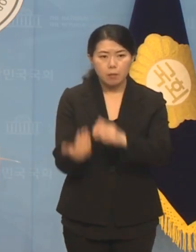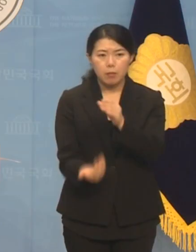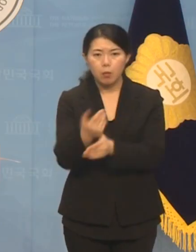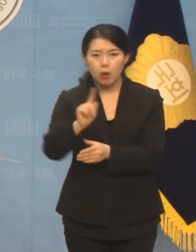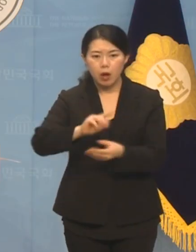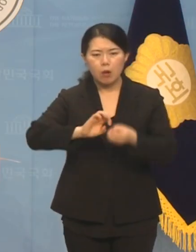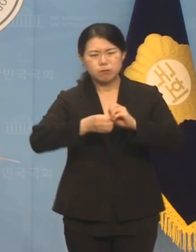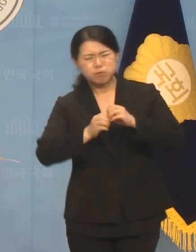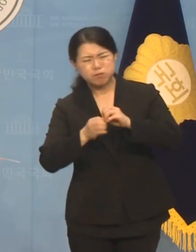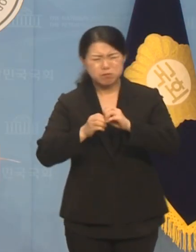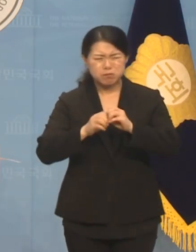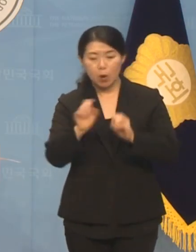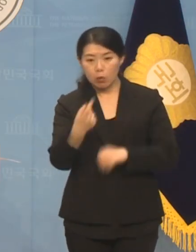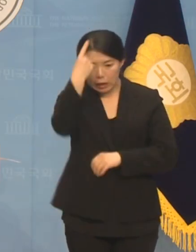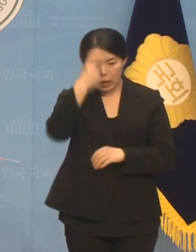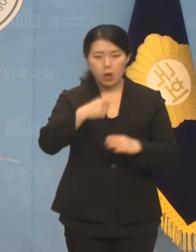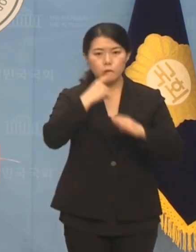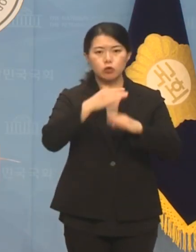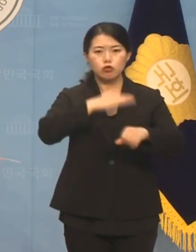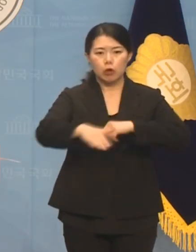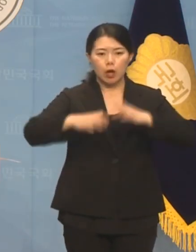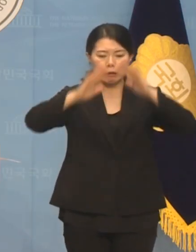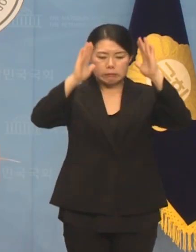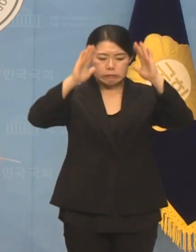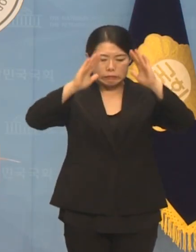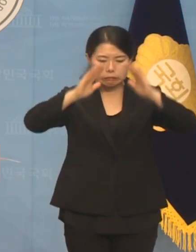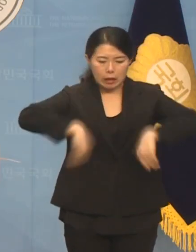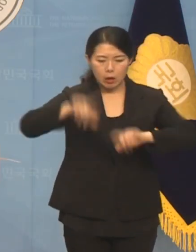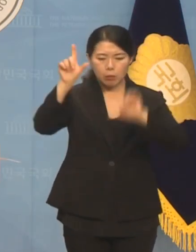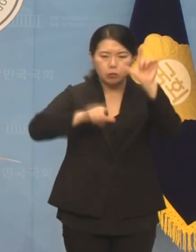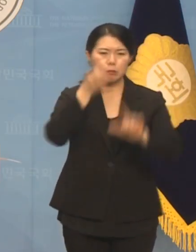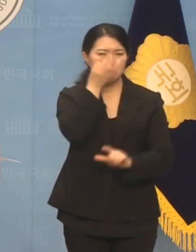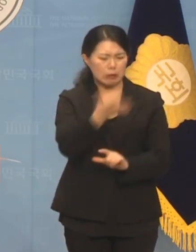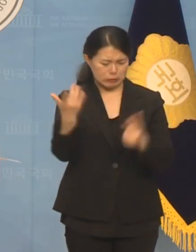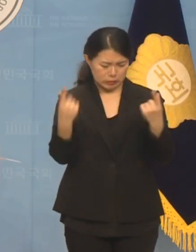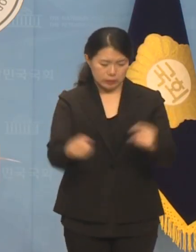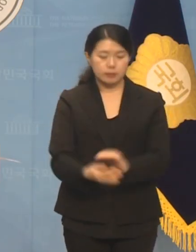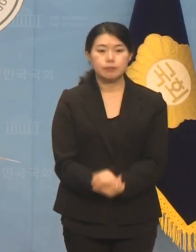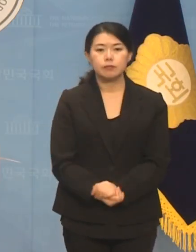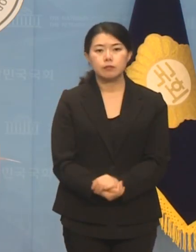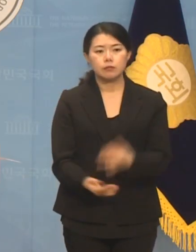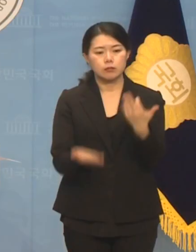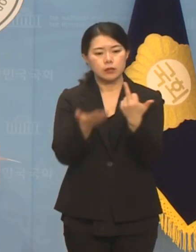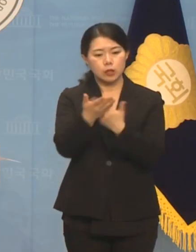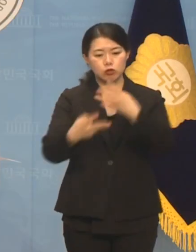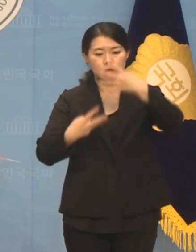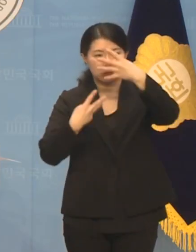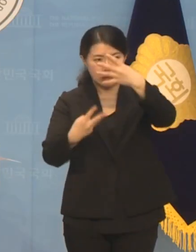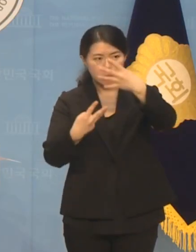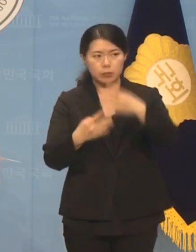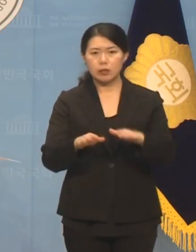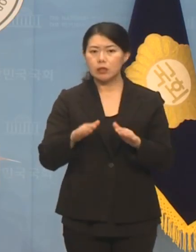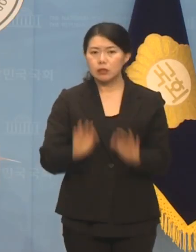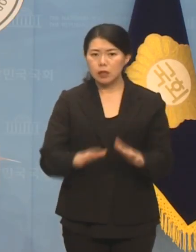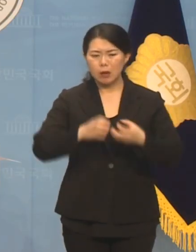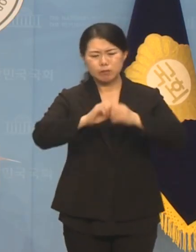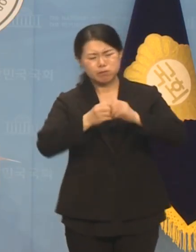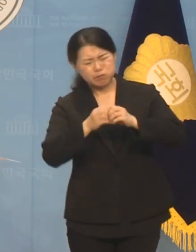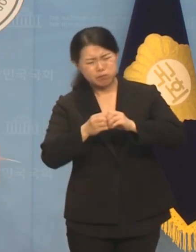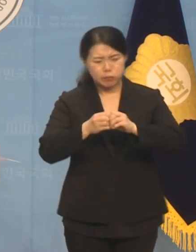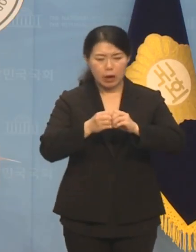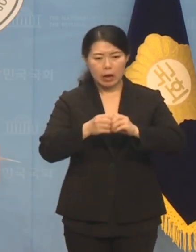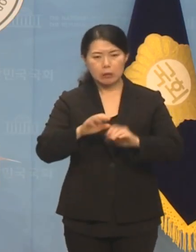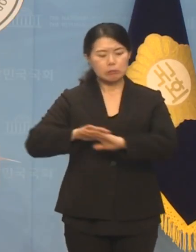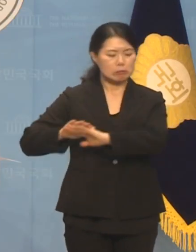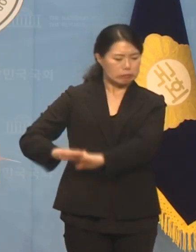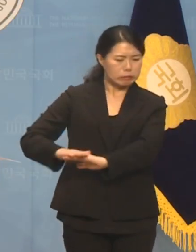조작이 어떻게 민주주의를 무너뜨릴 수 있는지 보여줬습니다. 제주 4.3을 더 이상 왜곡과 방치